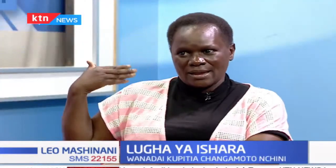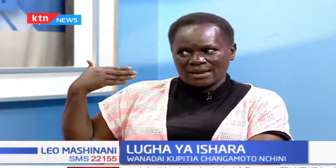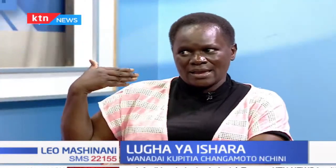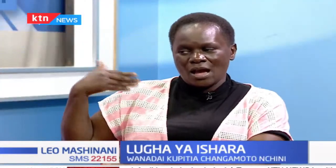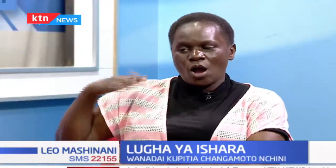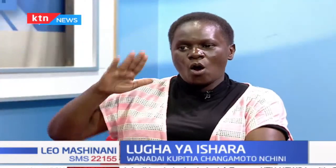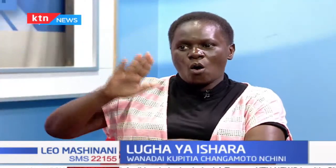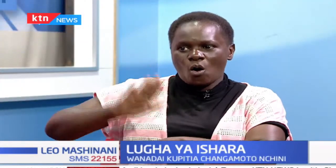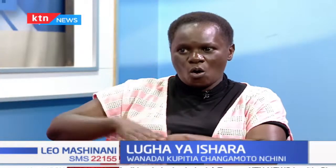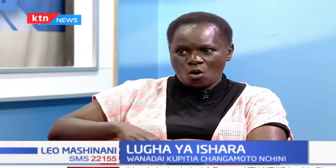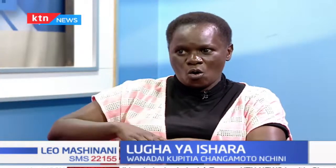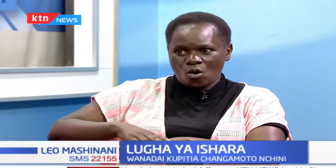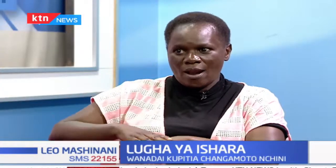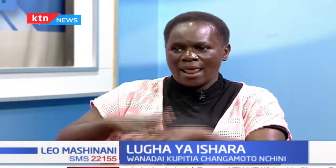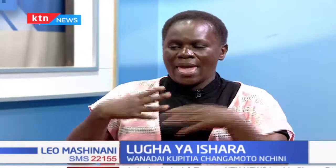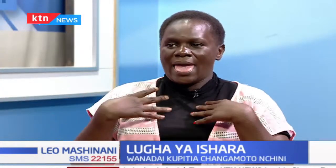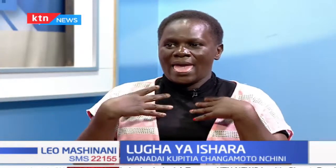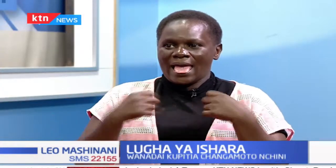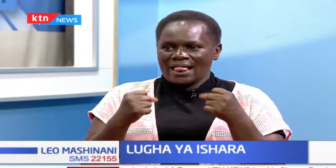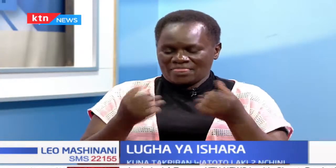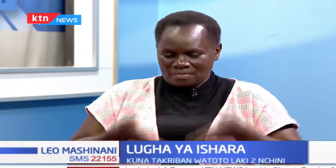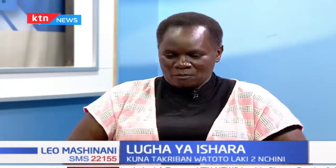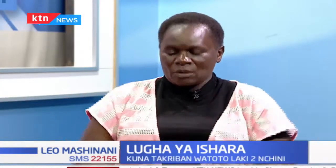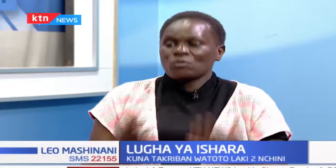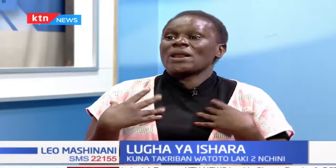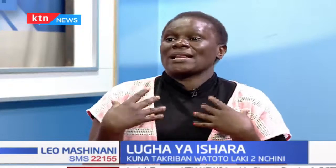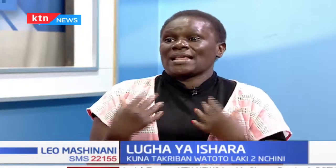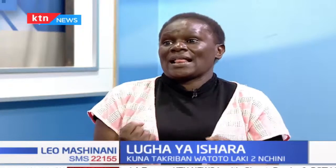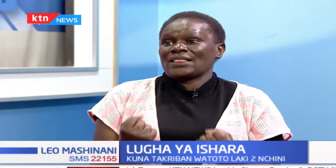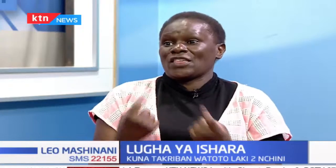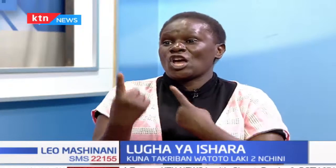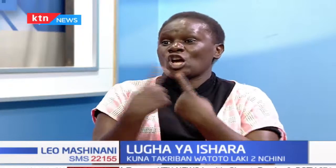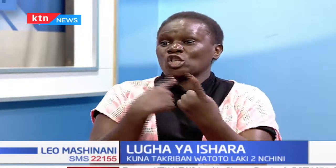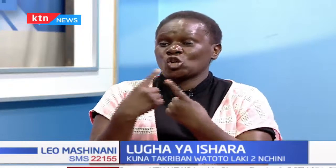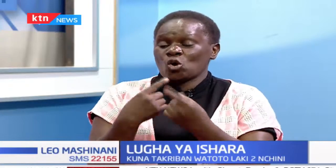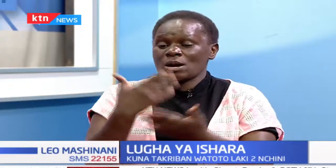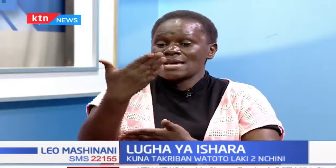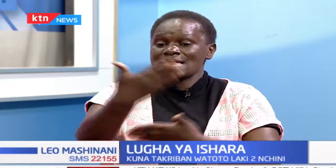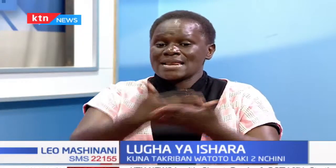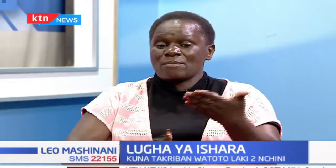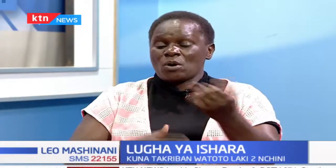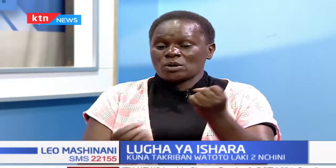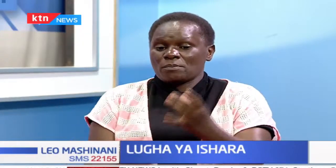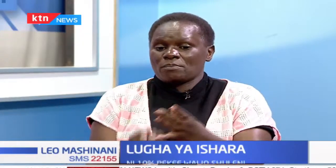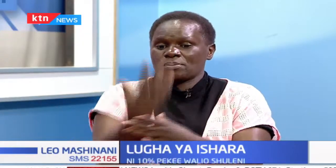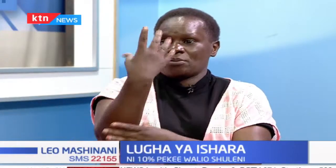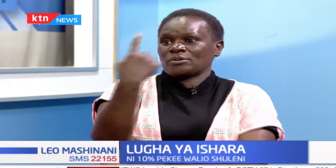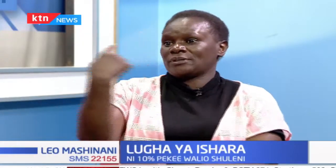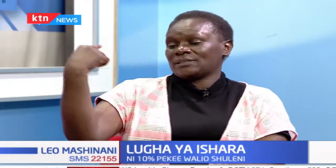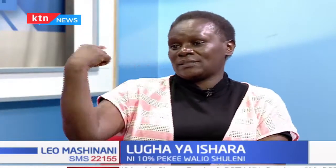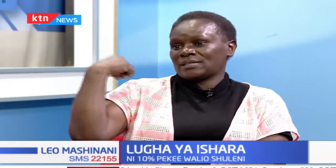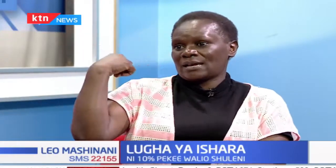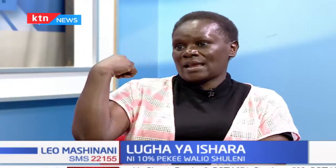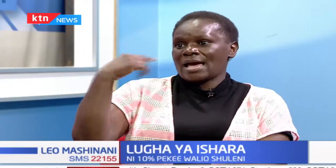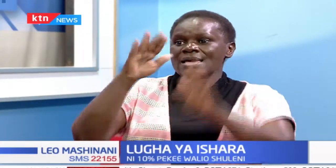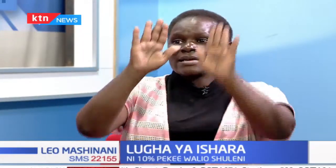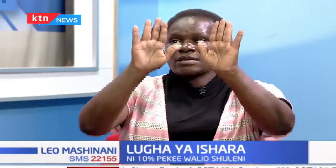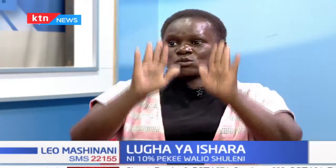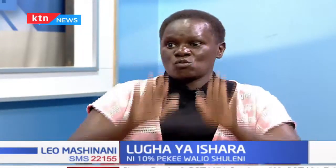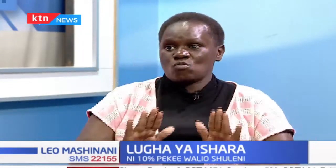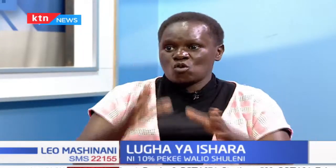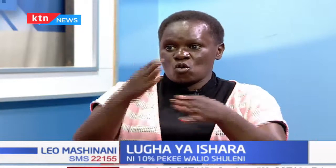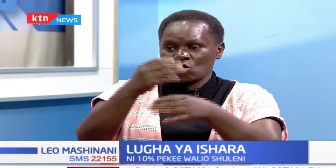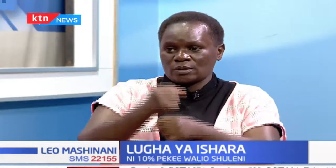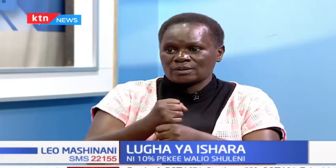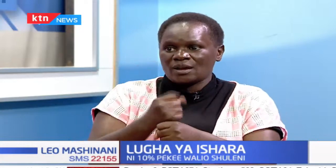ni kuhusiana na afya ya uzazi. Na tumezungumzia ripoti ambayo ilizinduliwa siku ya jana katika kaunti ya Kisumu na shirika